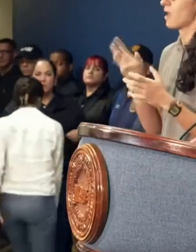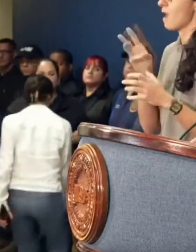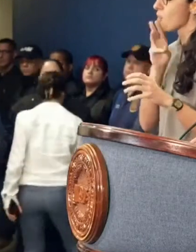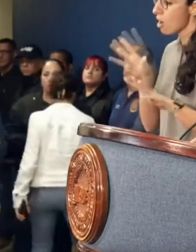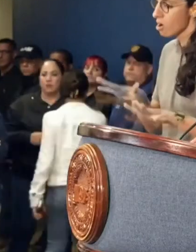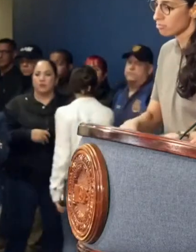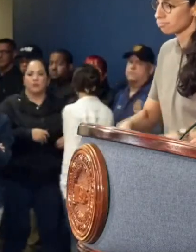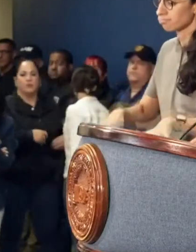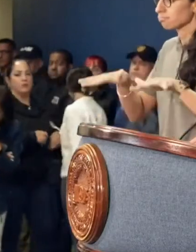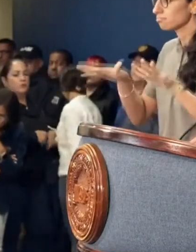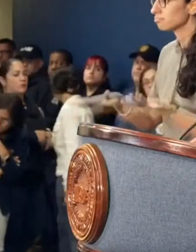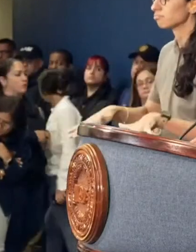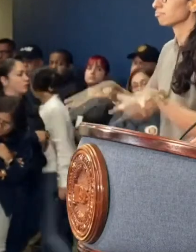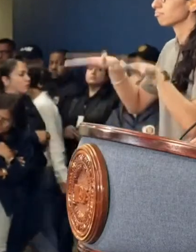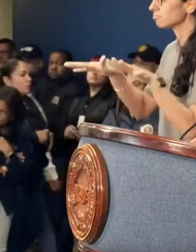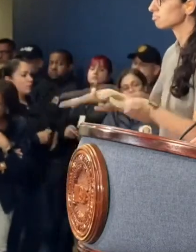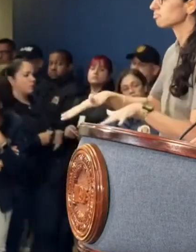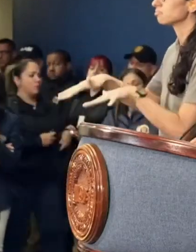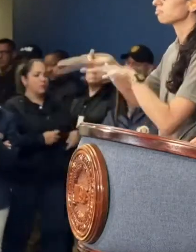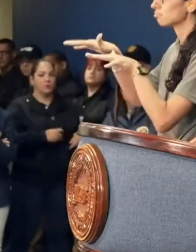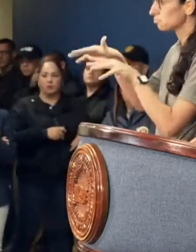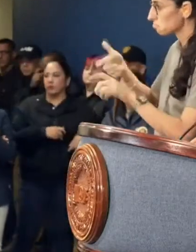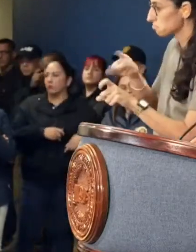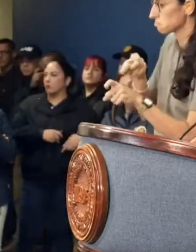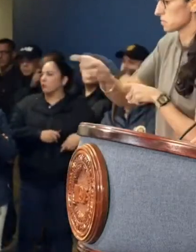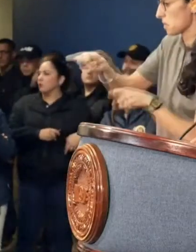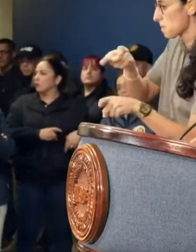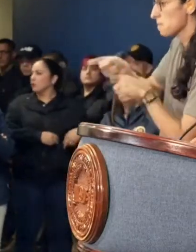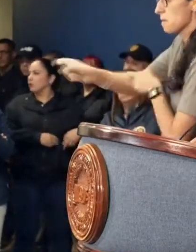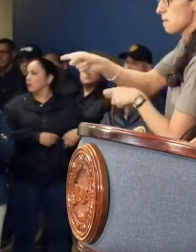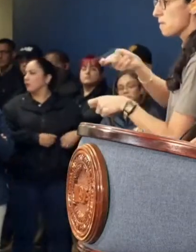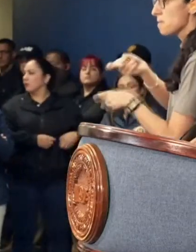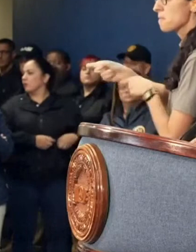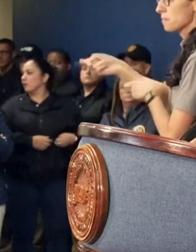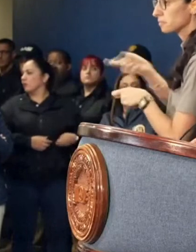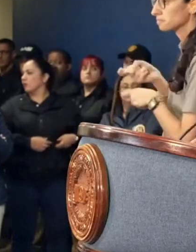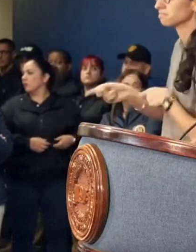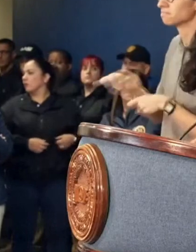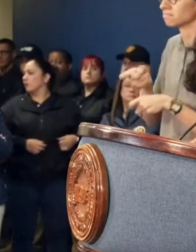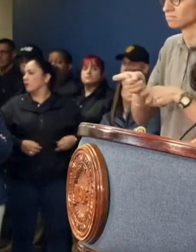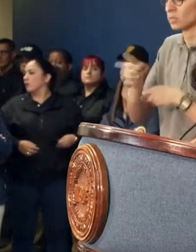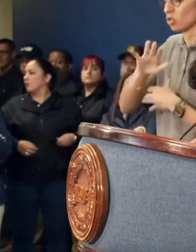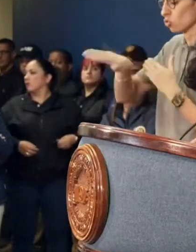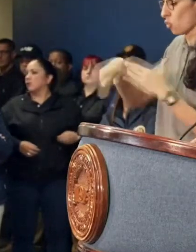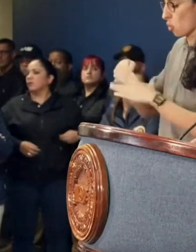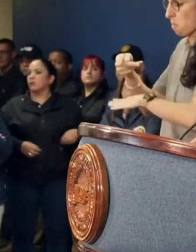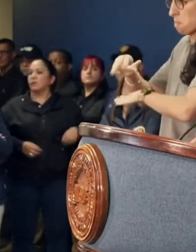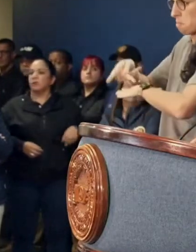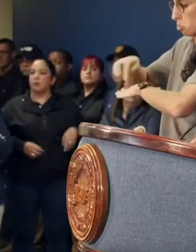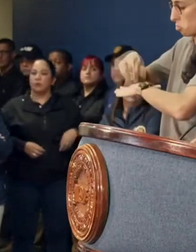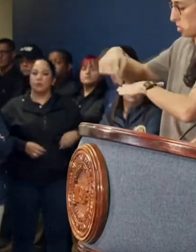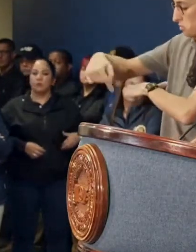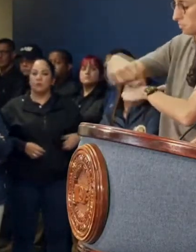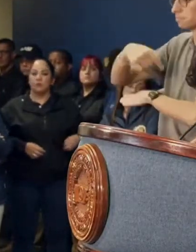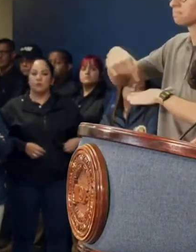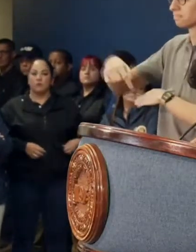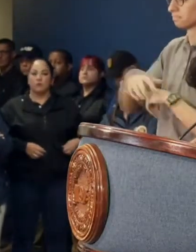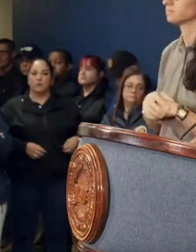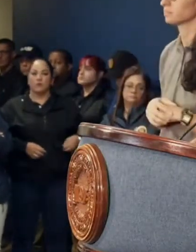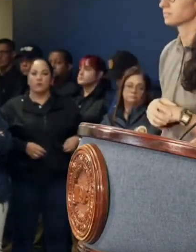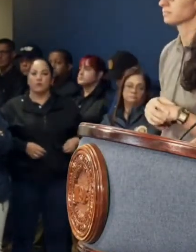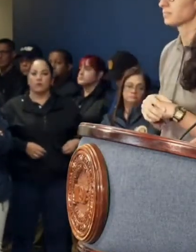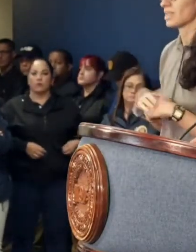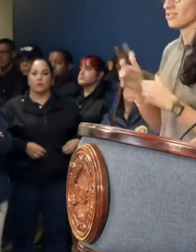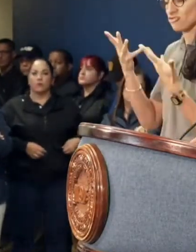precipitación que estamos recibiendo lo que ha causado los mayores estragos en todos nuestros pueblos. Ya se